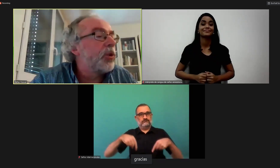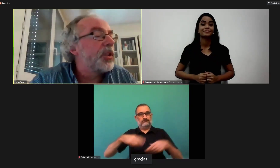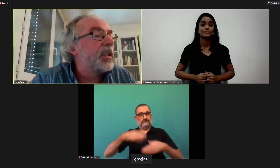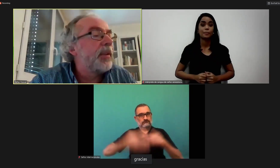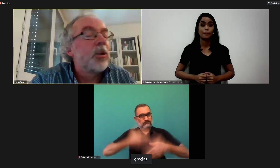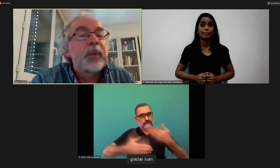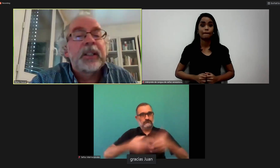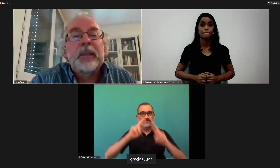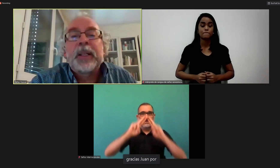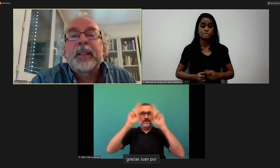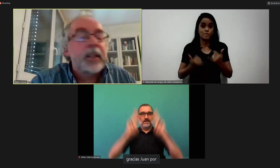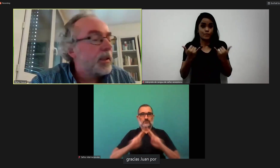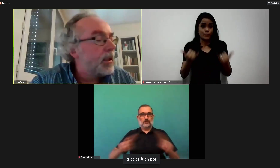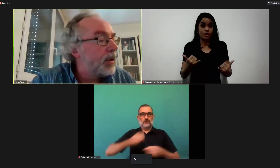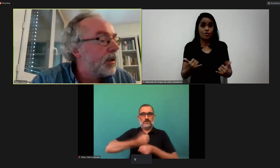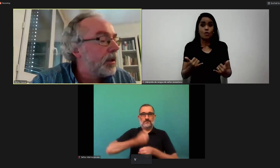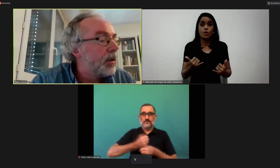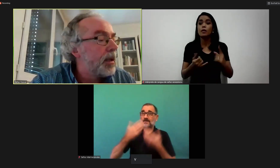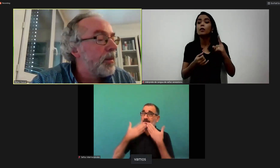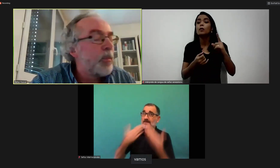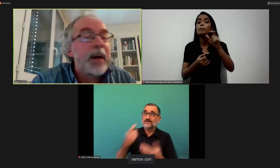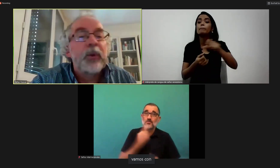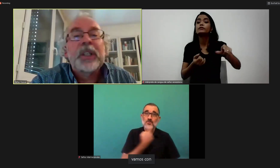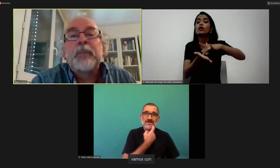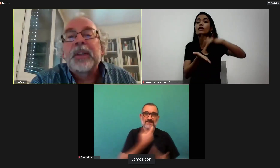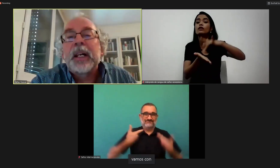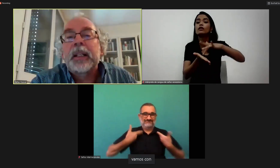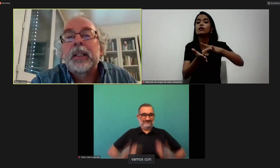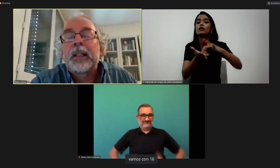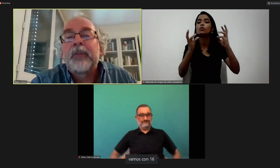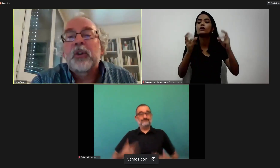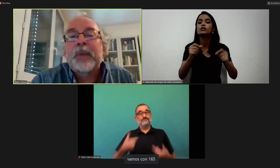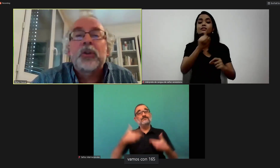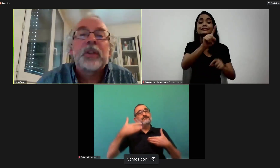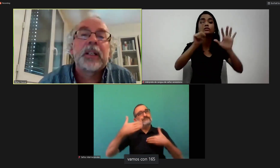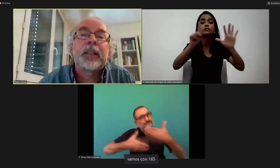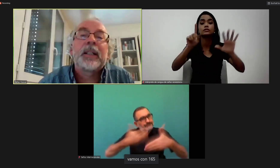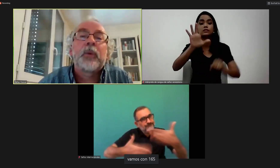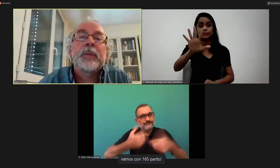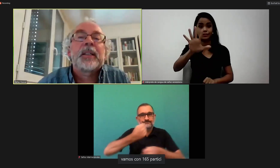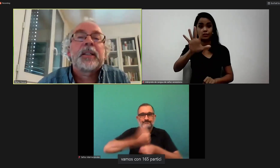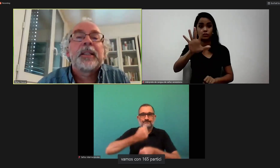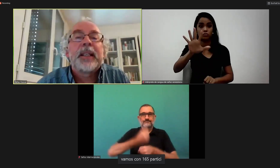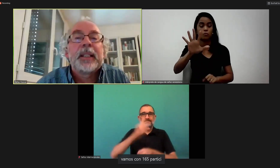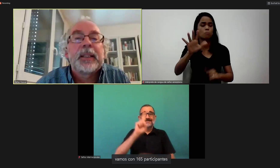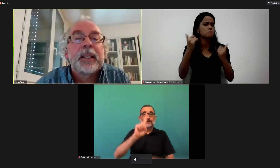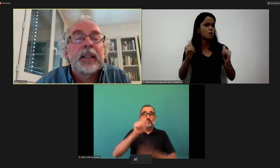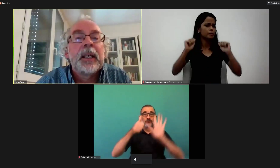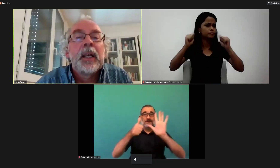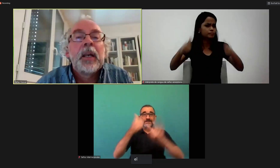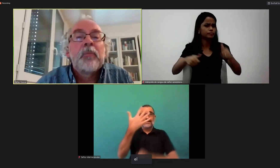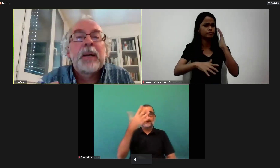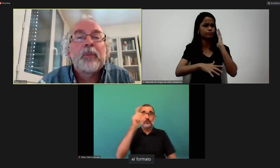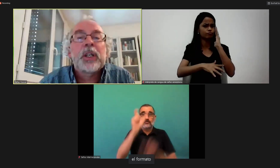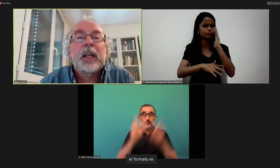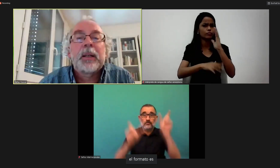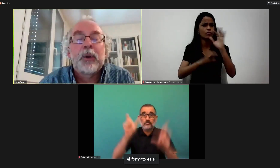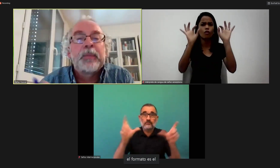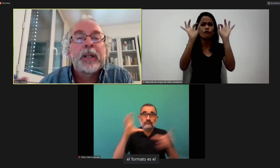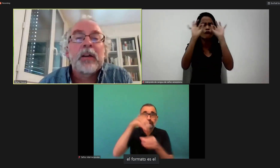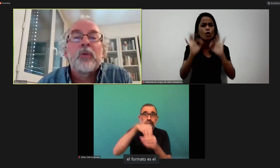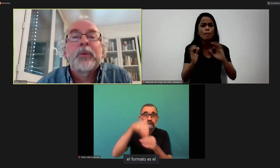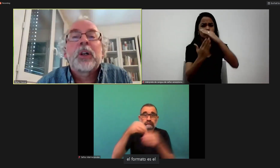Vamos por 165 participantes. Vamos a empezar, el formato del webinar es el siguiente.